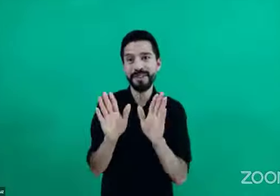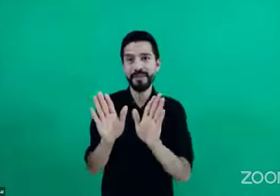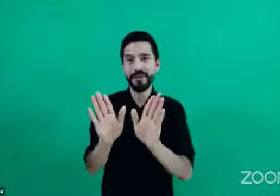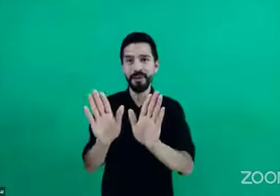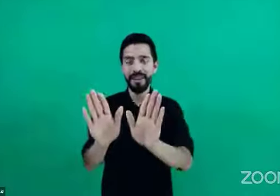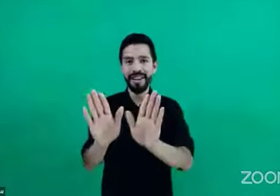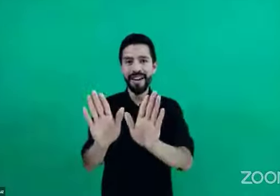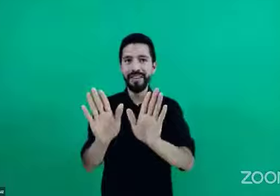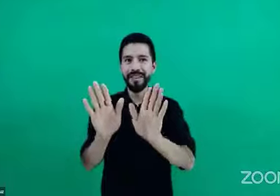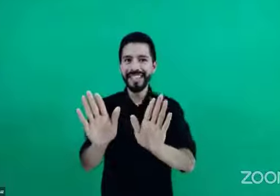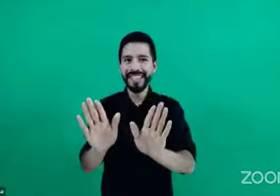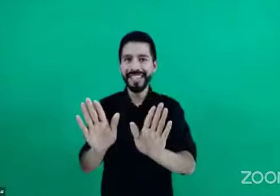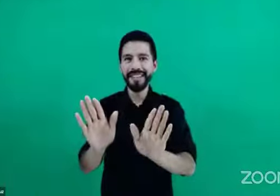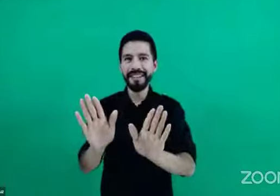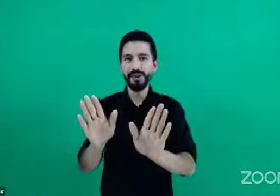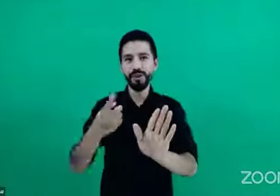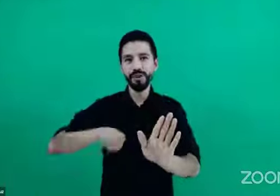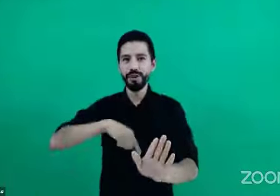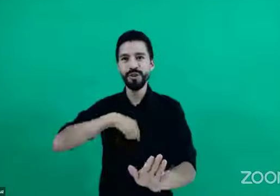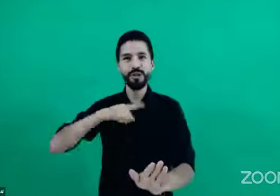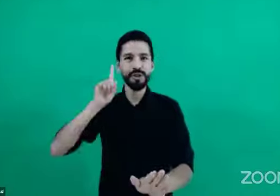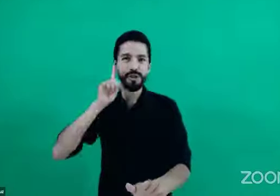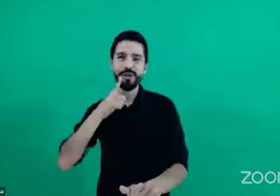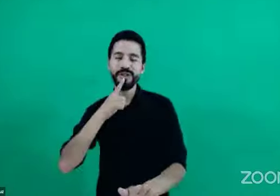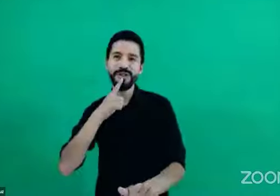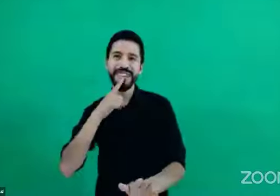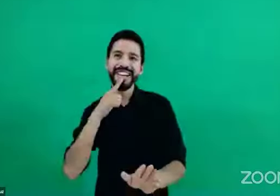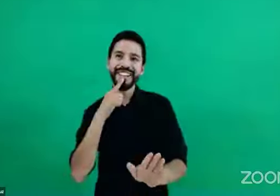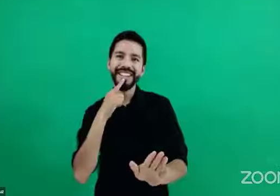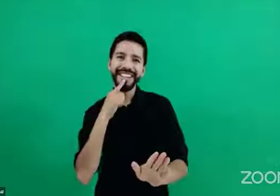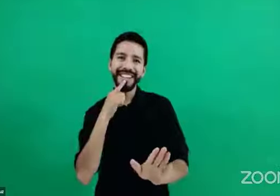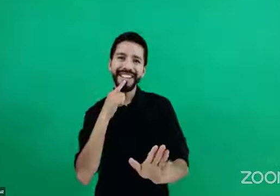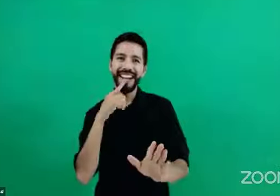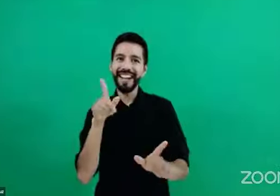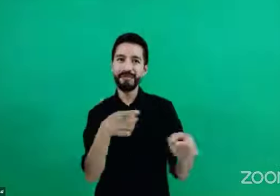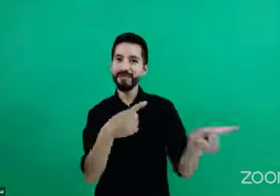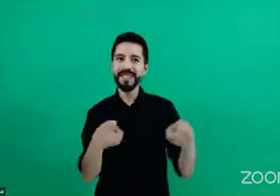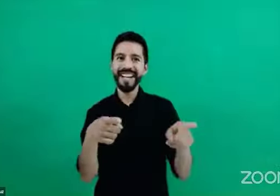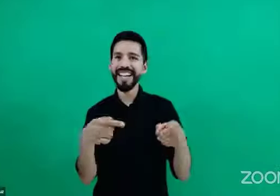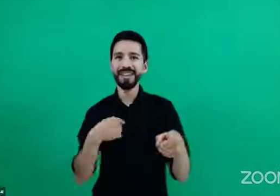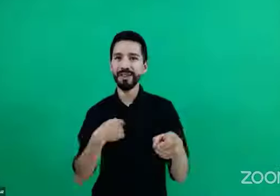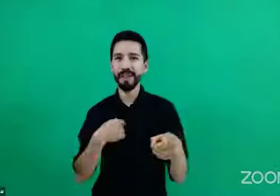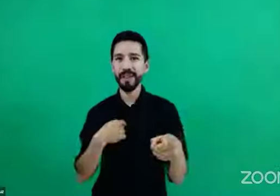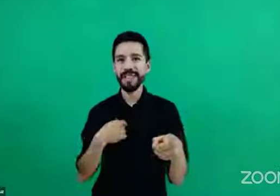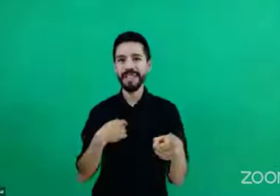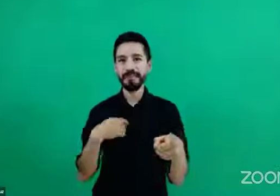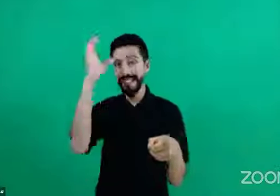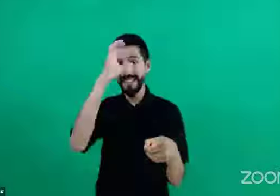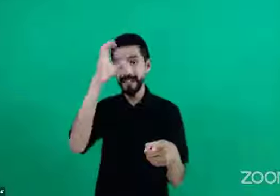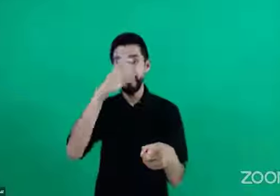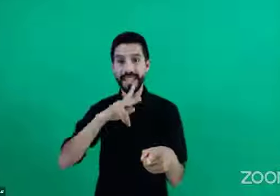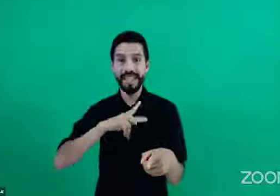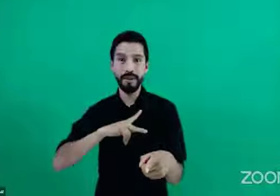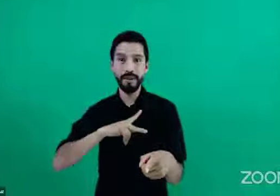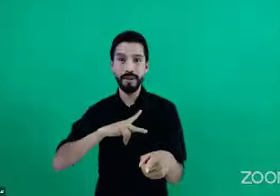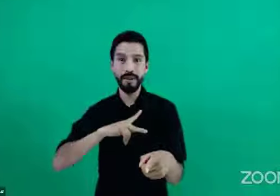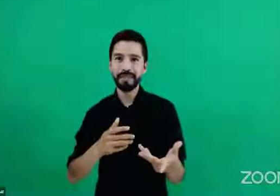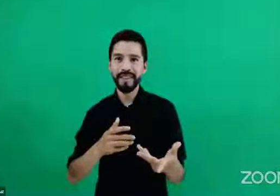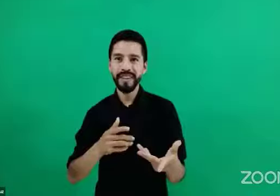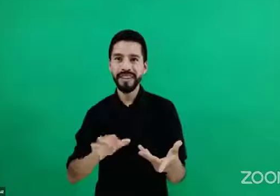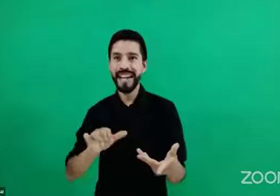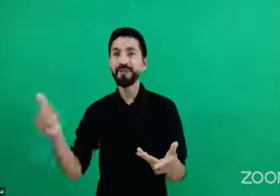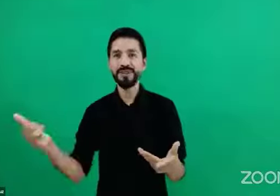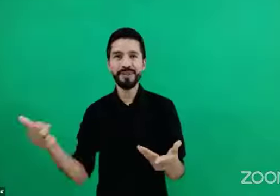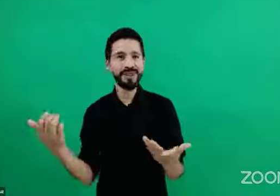algunos es como, a ver, es que nosotros los sordos, la música no es parte de nuestra